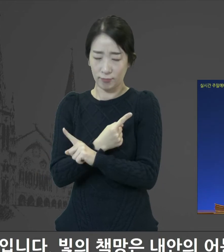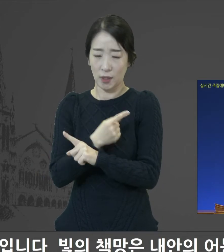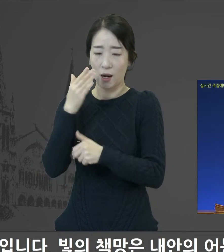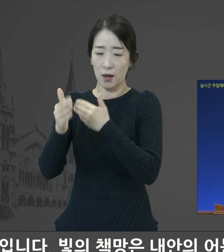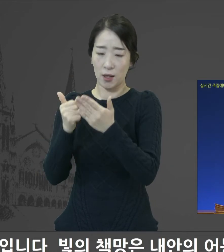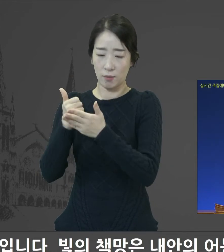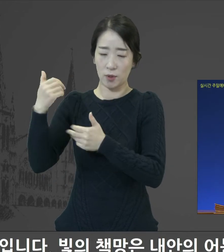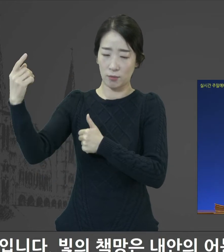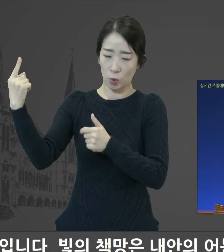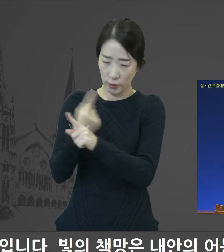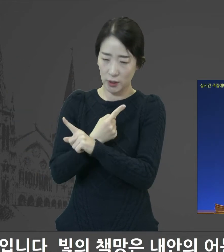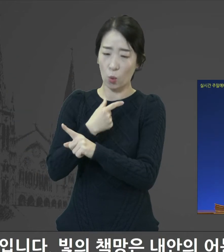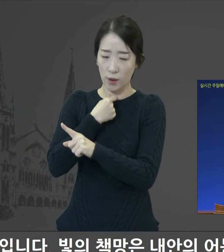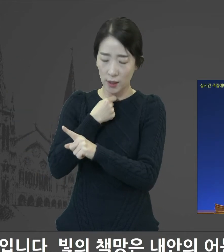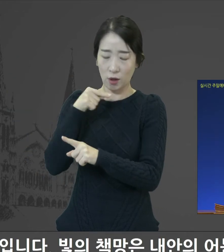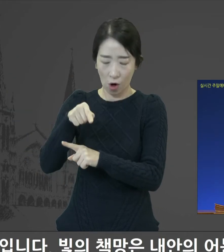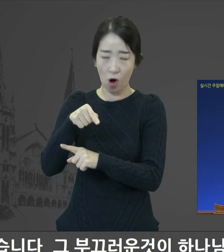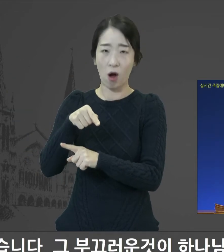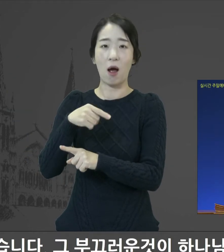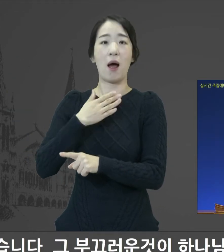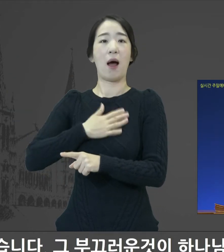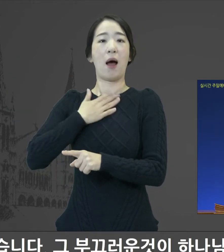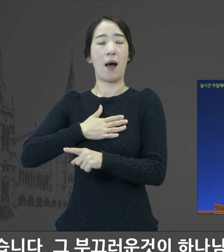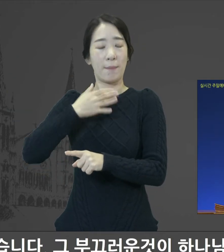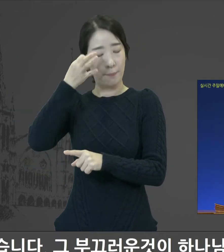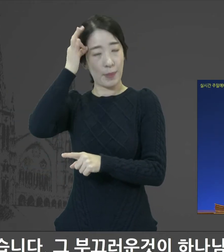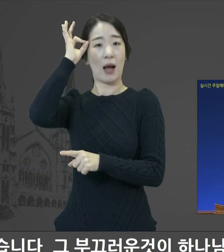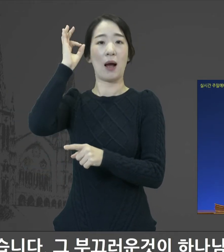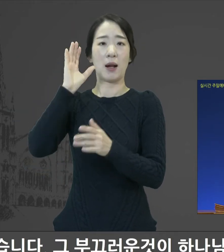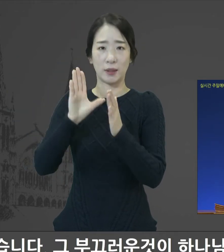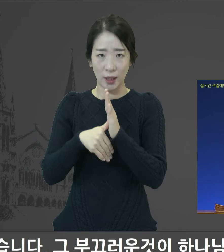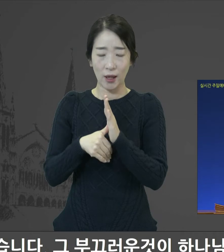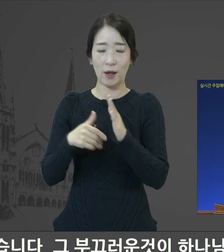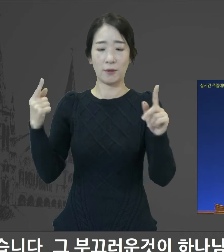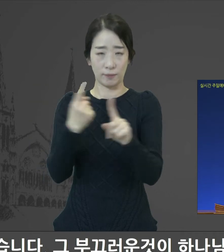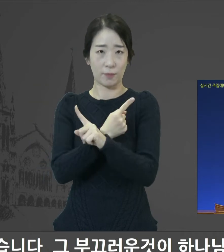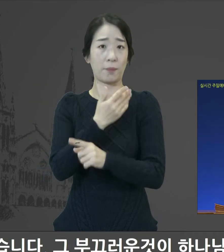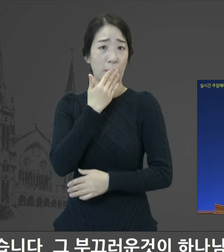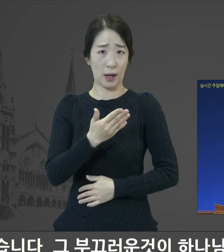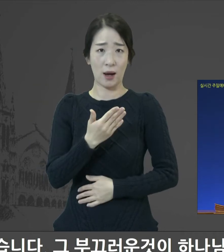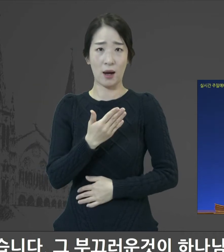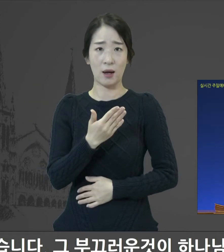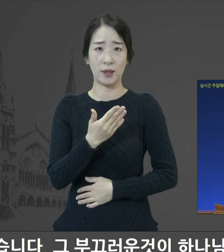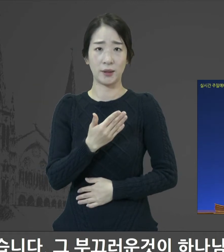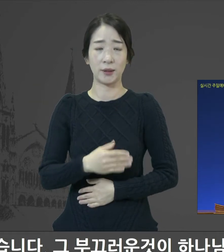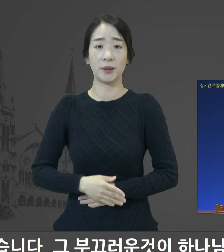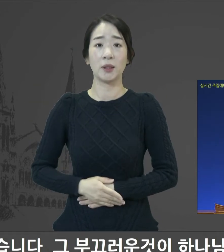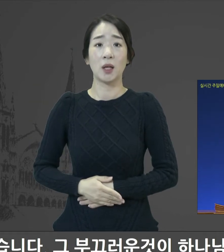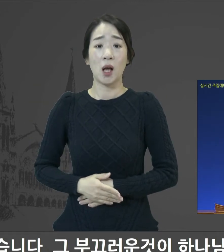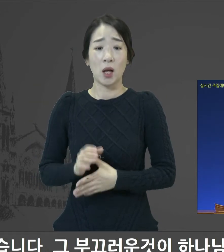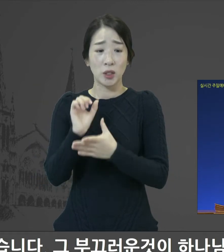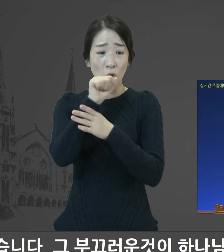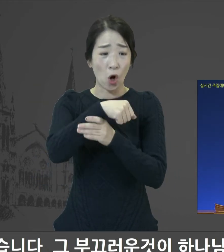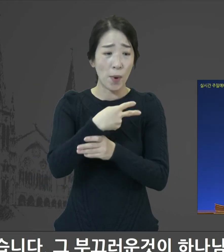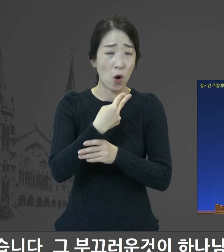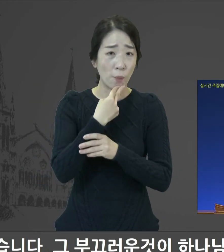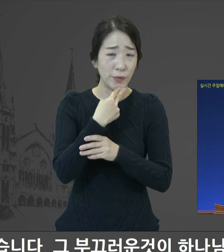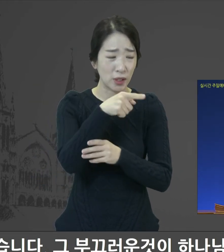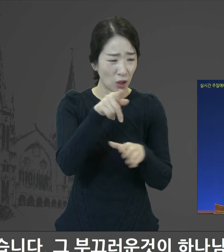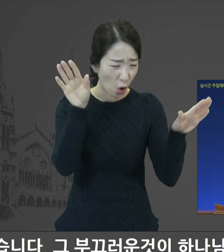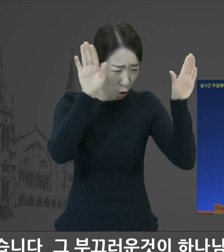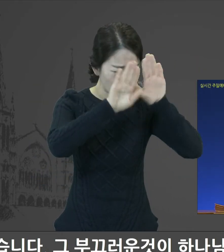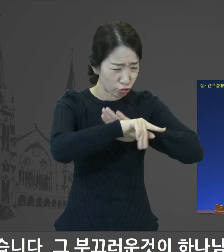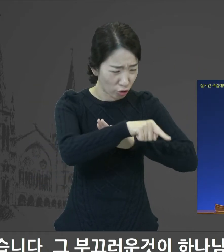책망으로서의 놀라운 치유와 변화의 역사가 일어난다고 선포하고 있는 겁니다. 열매 없는 어두운 일에